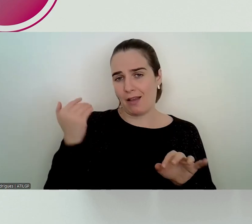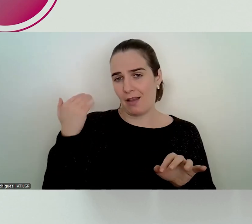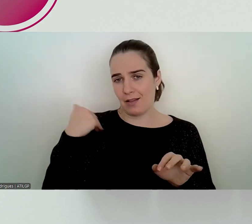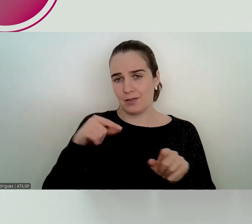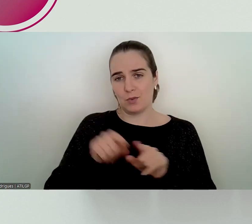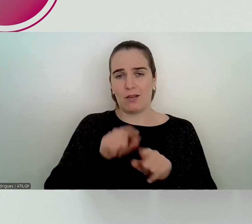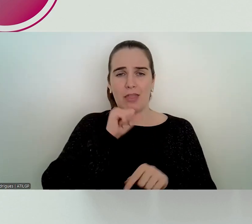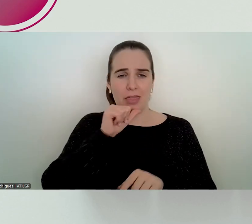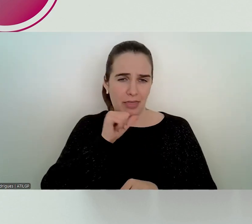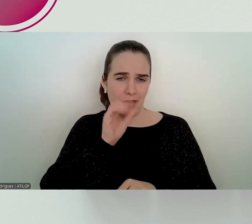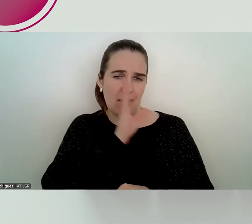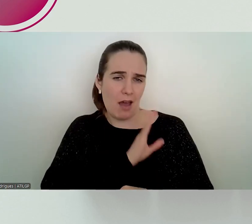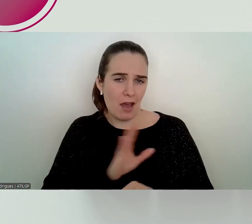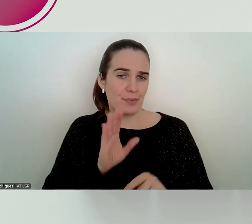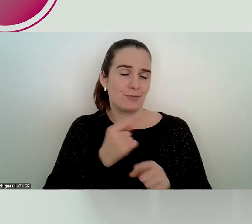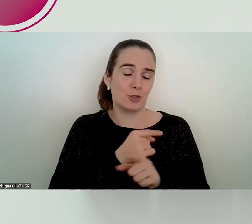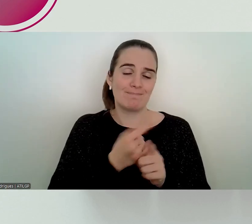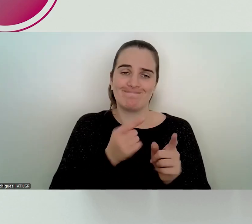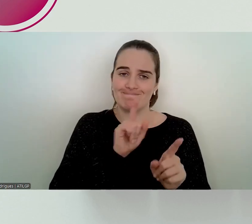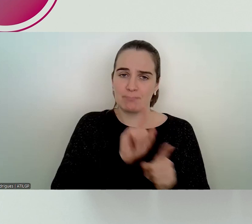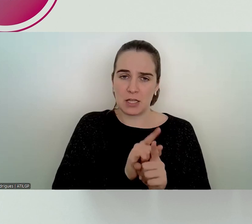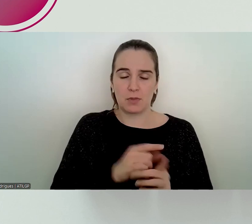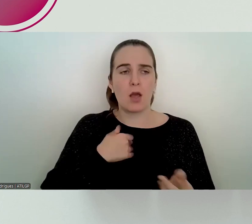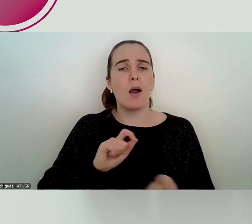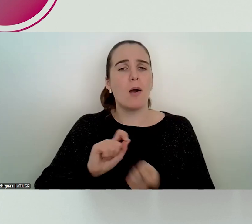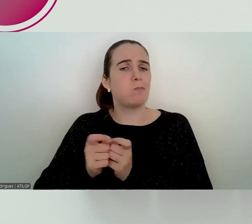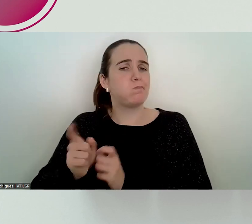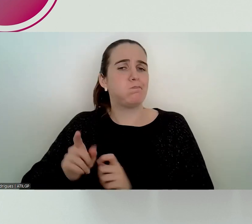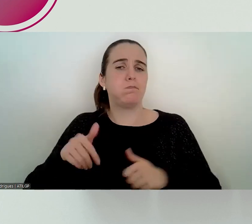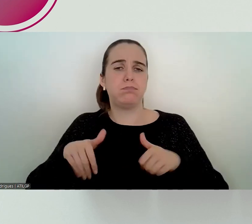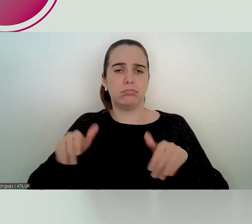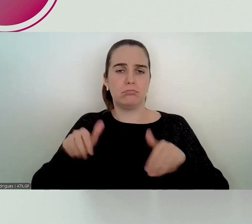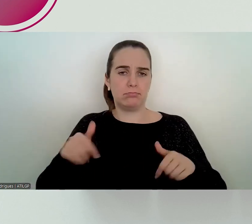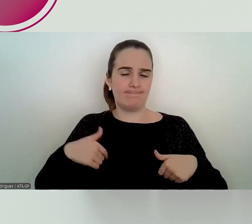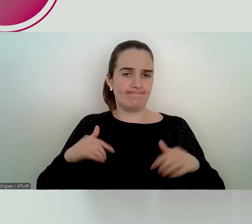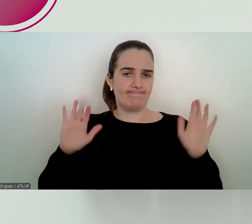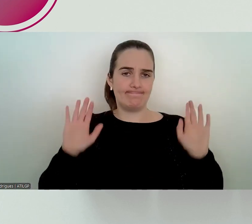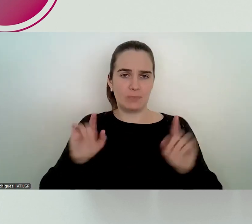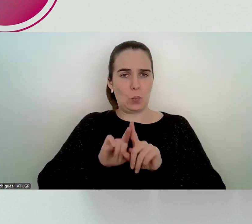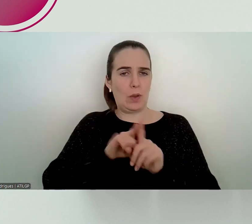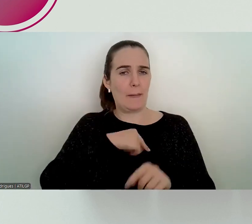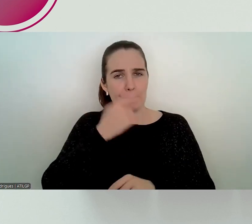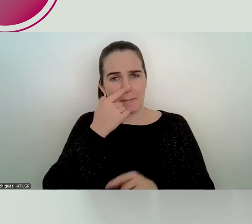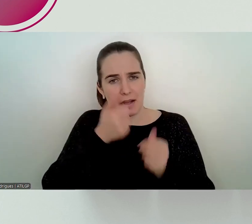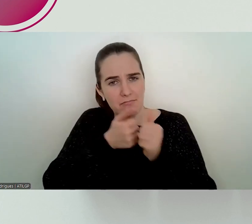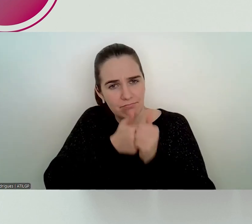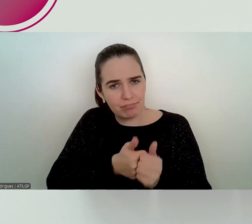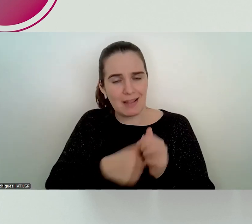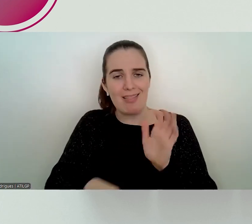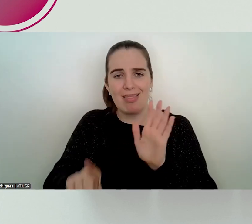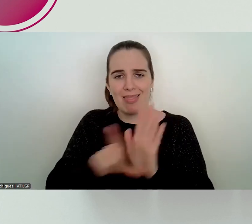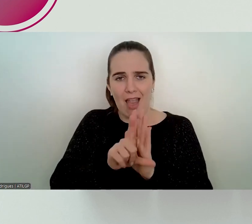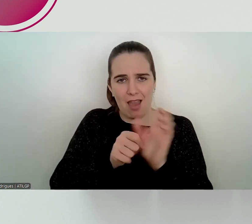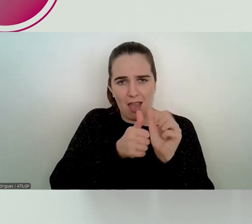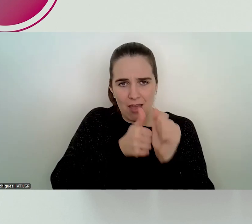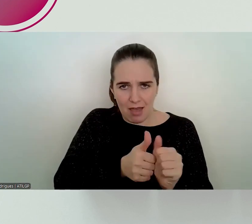costumeiros, rotineiros, essa resistência ao mudar, esse apego aos valores da legalidade,